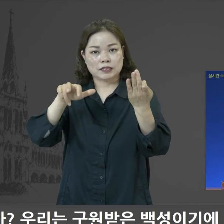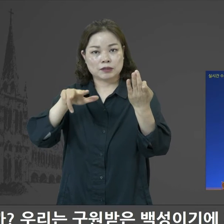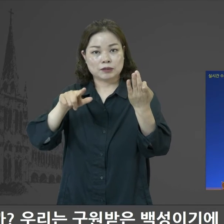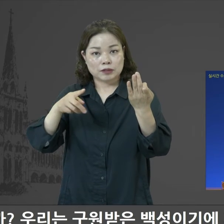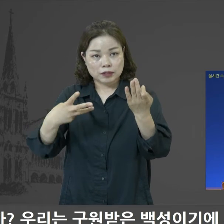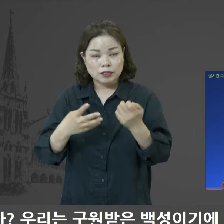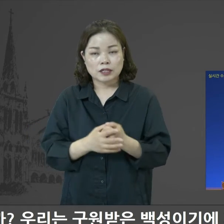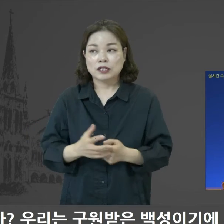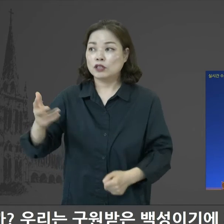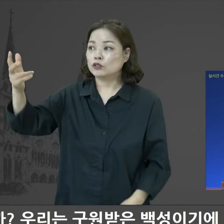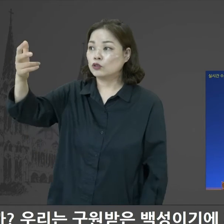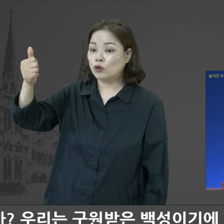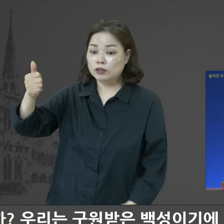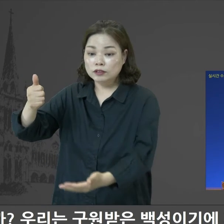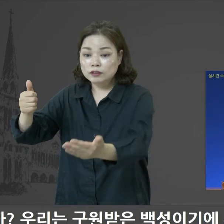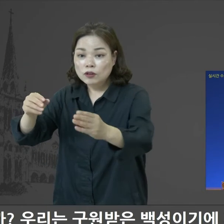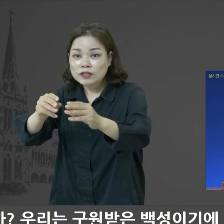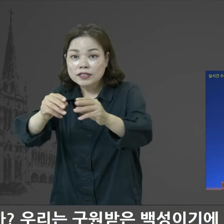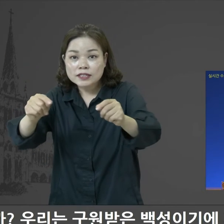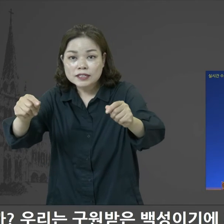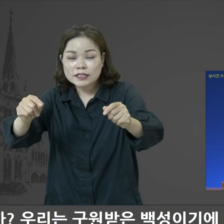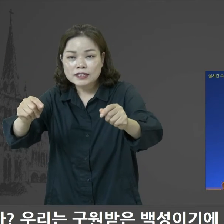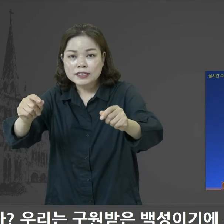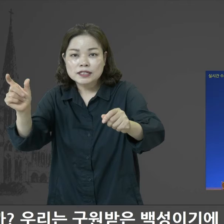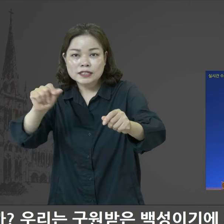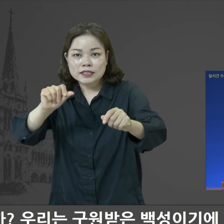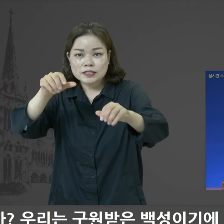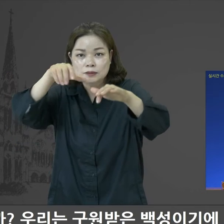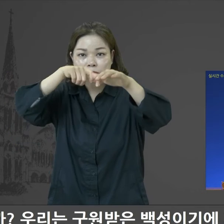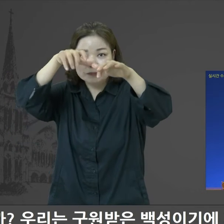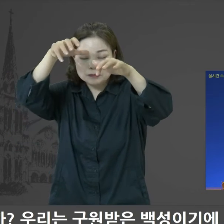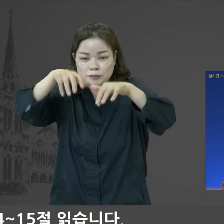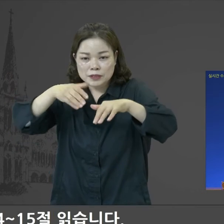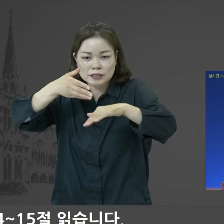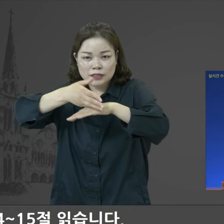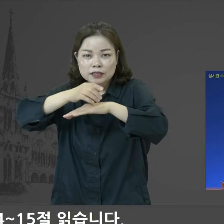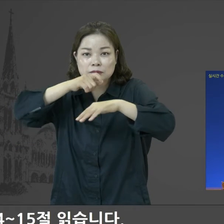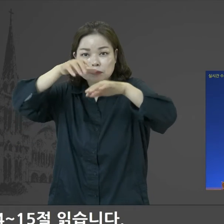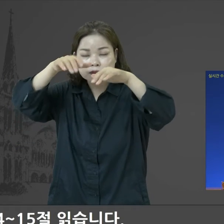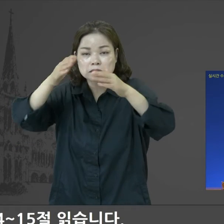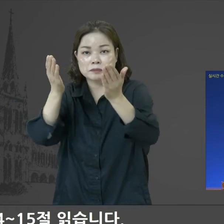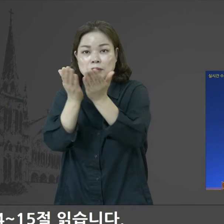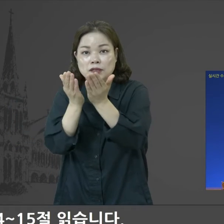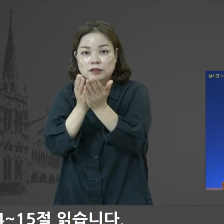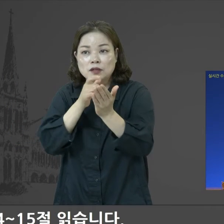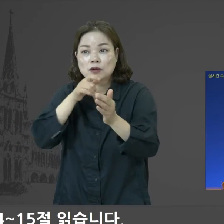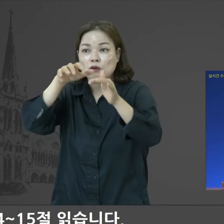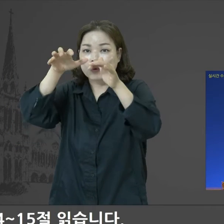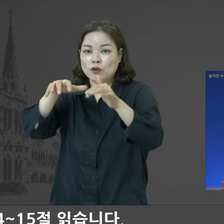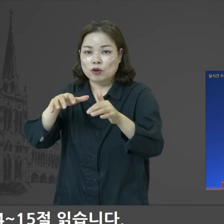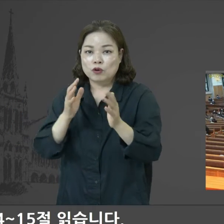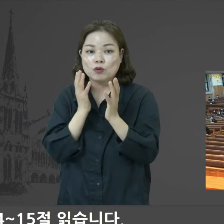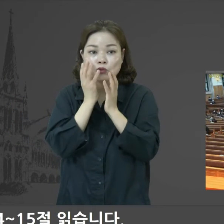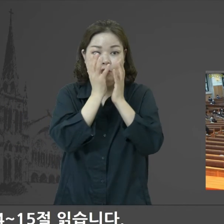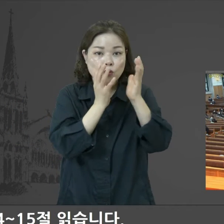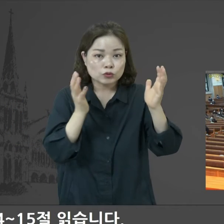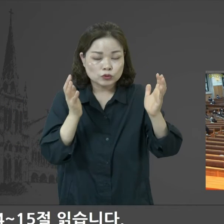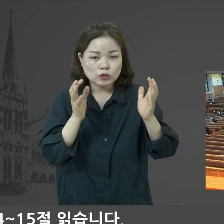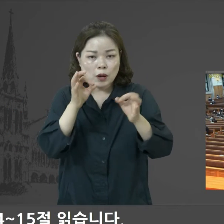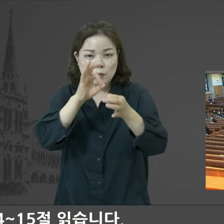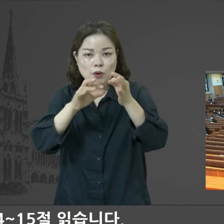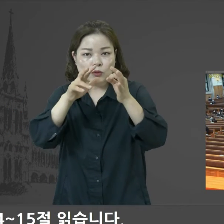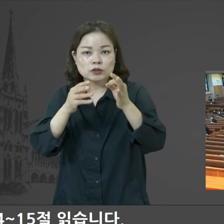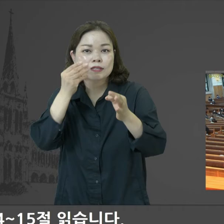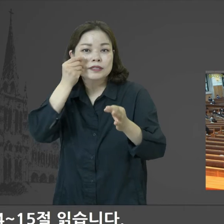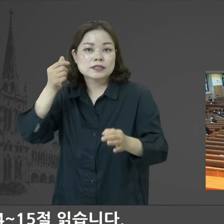하겠습니다. 여호와께서 너희의 땅에 이른 비, 늦은 비를 적당한 땅에 내리시리니 너희가 곡식과 포도주와